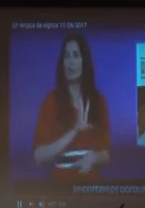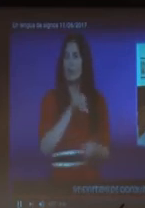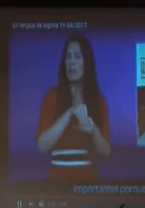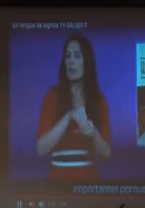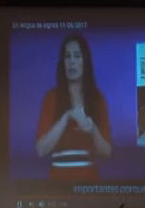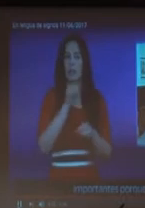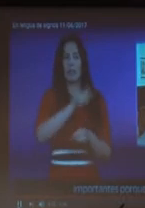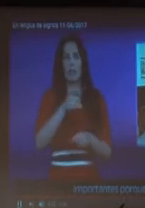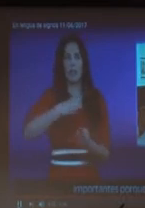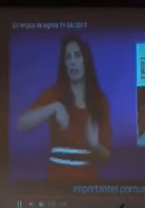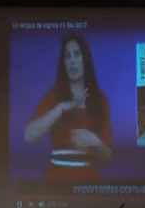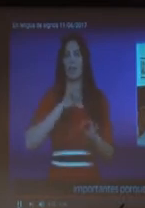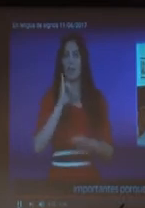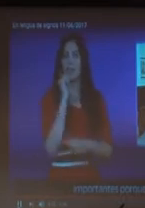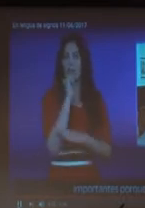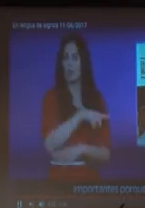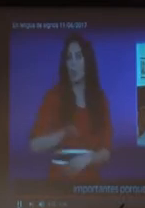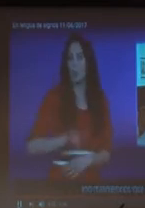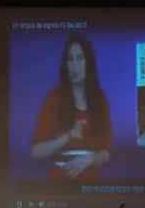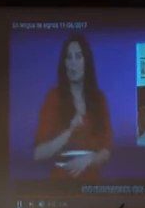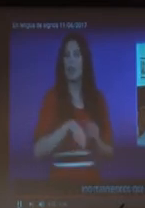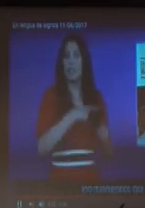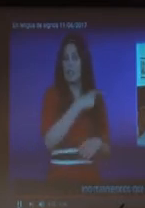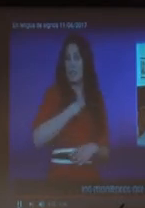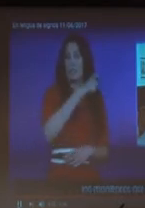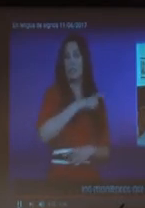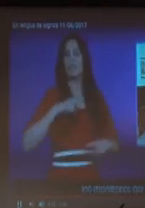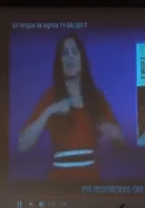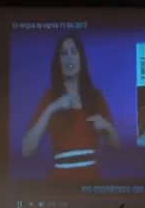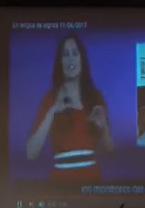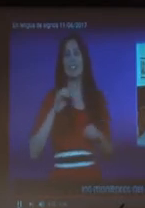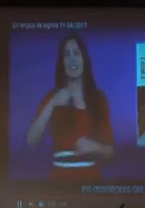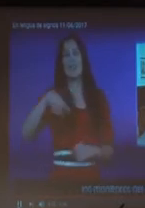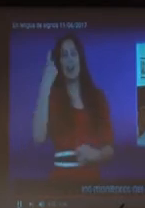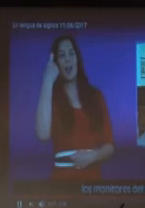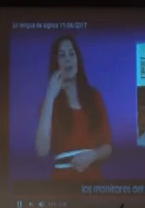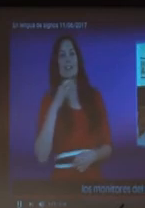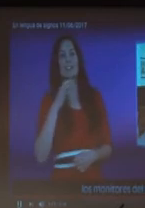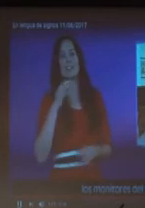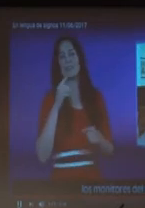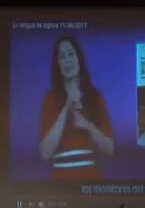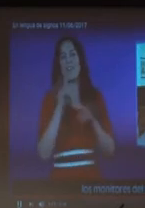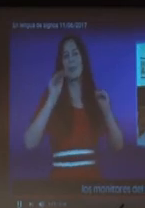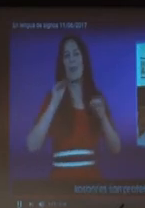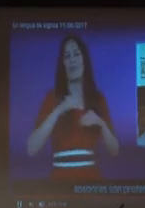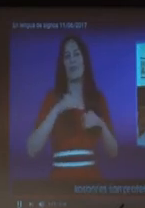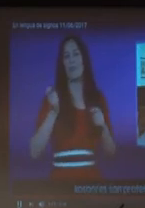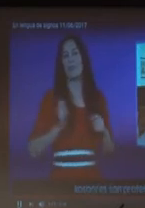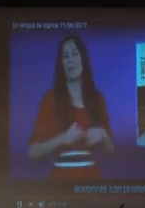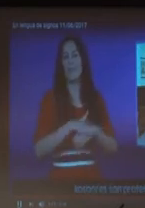la comunidad educativa. Ellos son los monitores del alumnado de formación profesional básica, entonces son profesores de